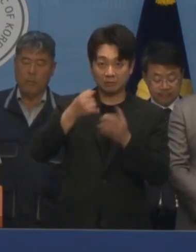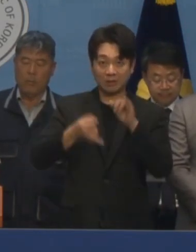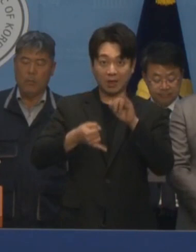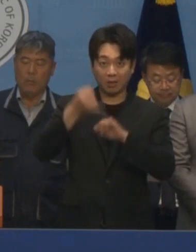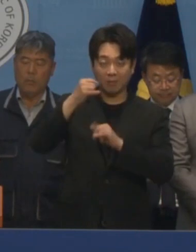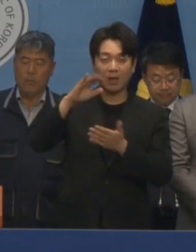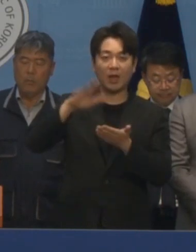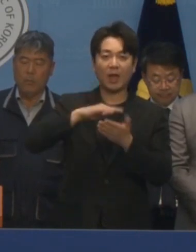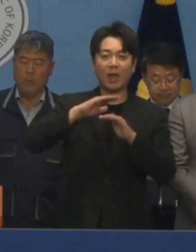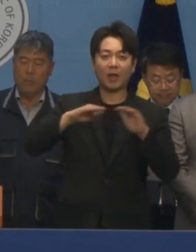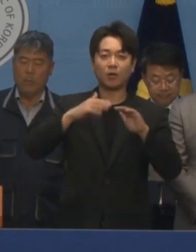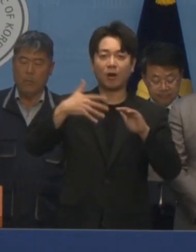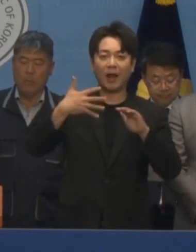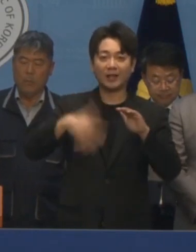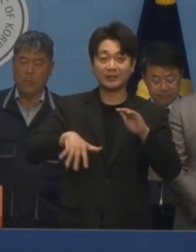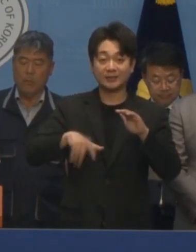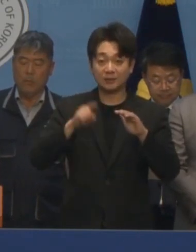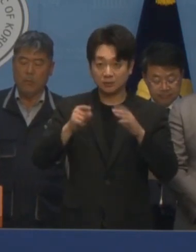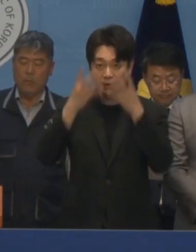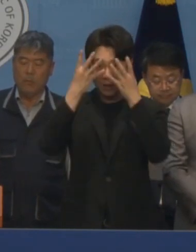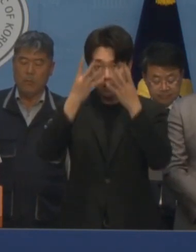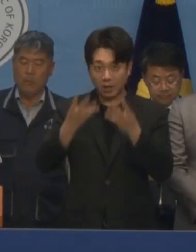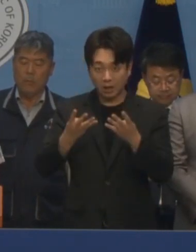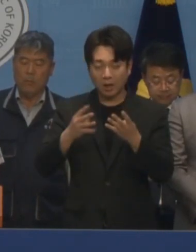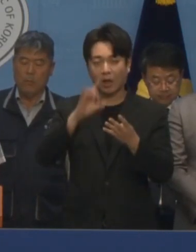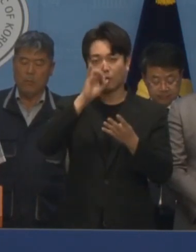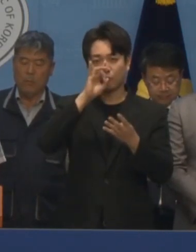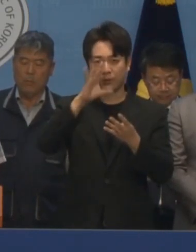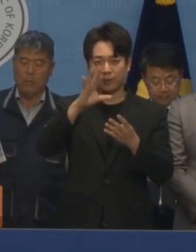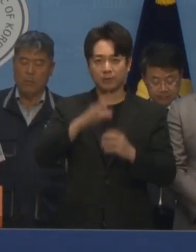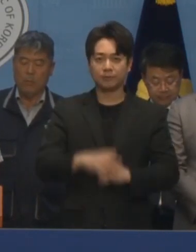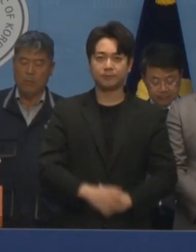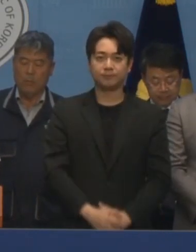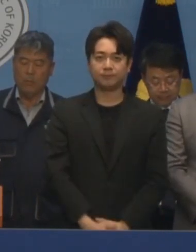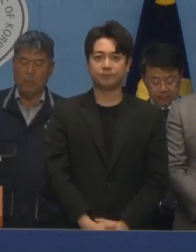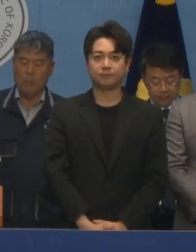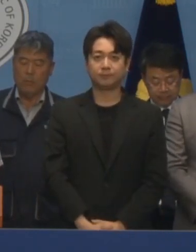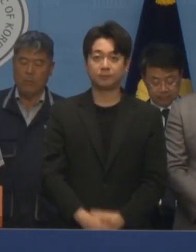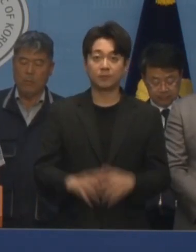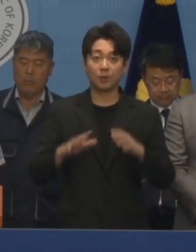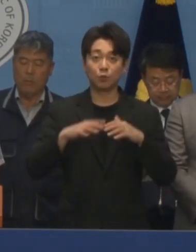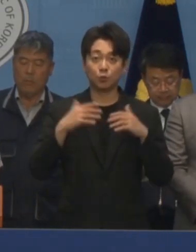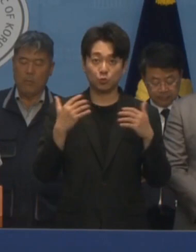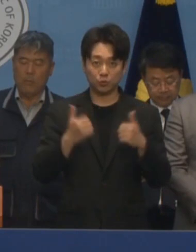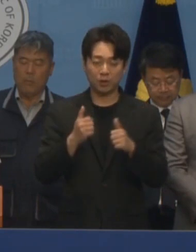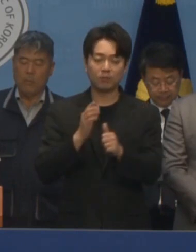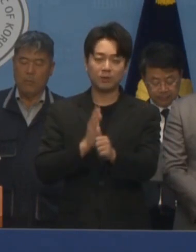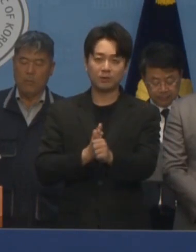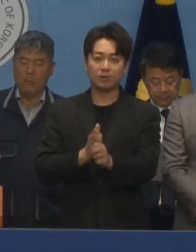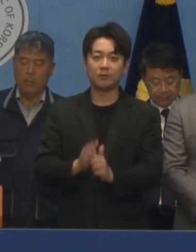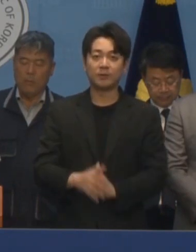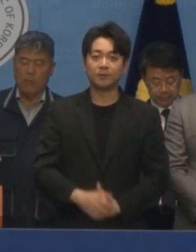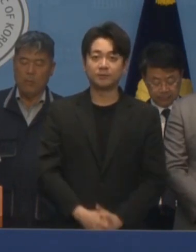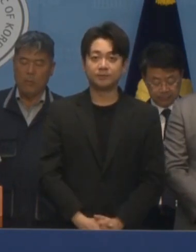박영우 회장의 석방을 결사 반대한다. 국회에 요청드립니다. 정당하게